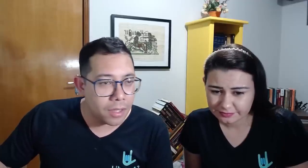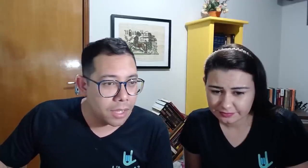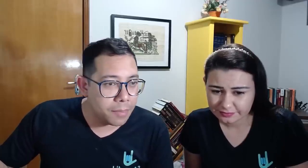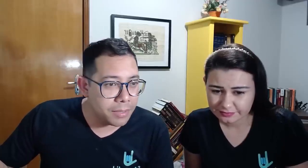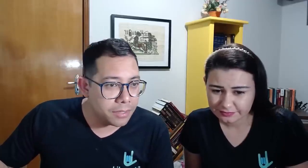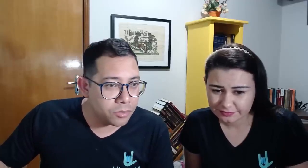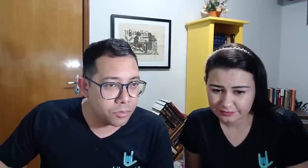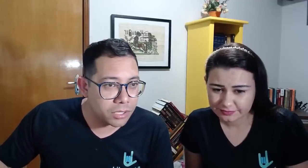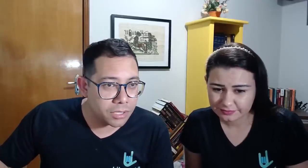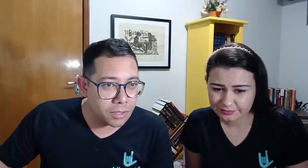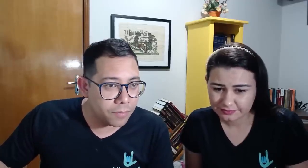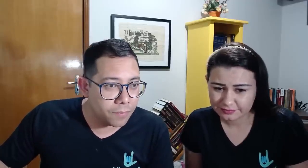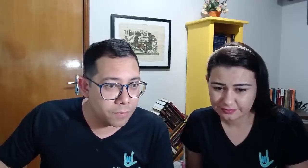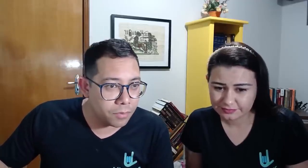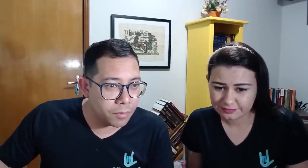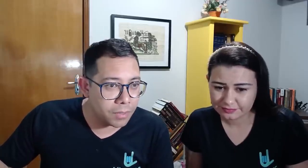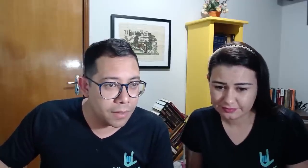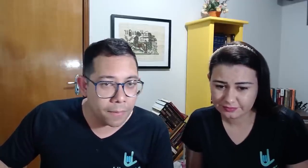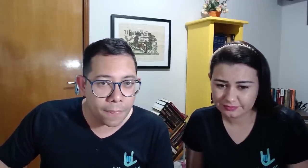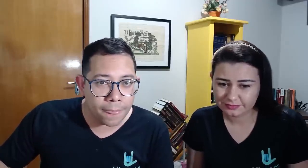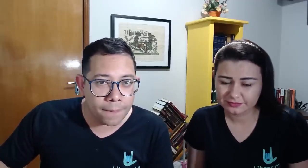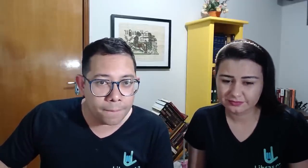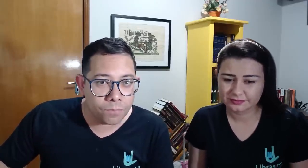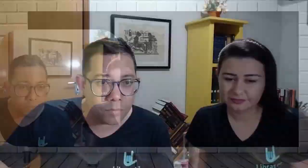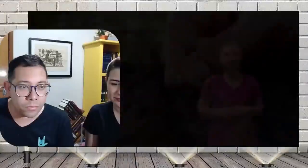Aí, beleza, deixa eu voltar aqui, ó. Então, vamos lá.